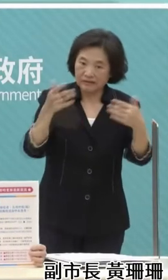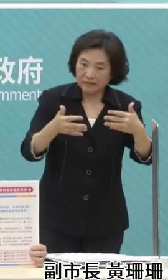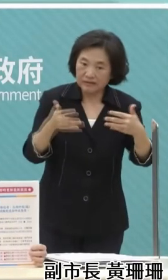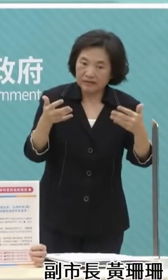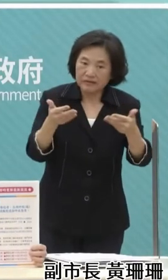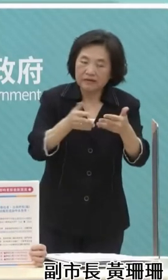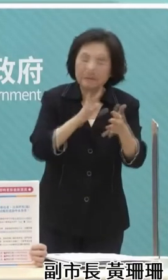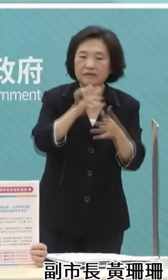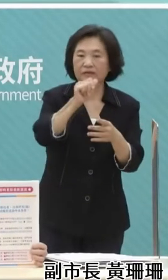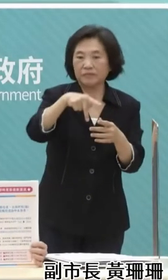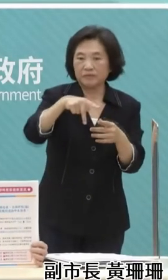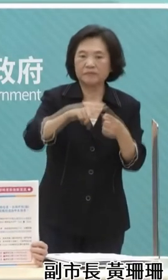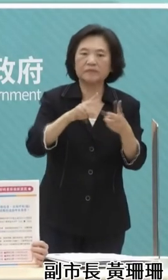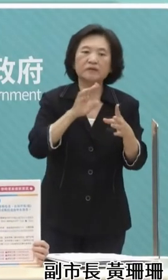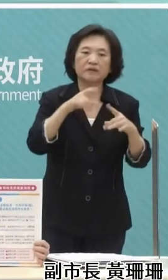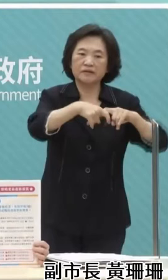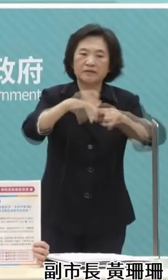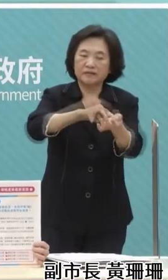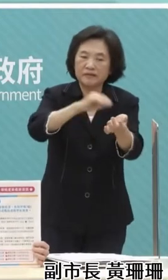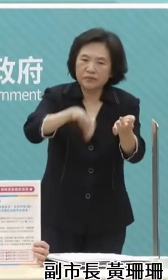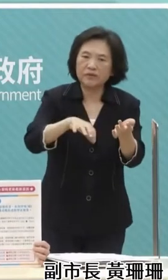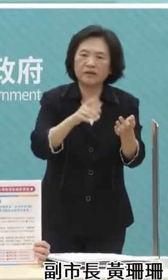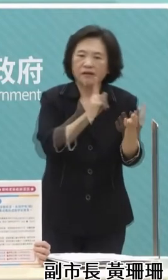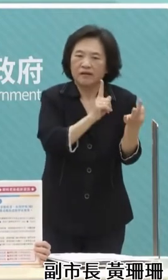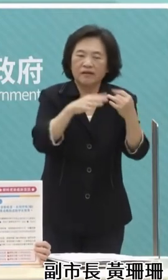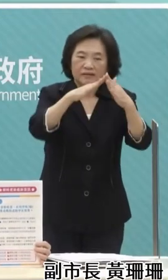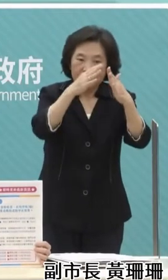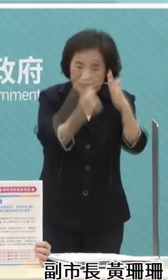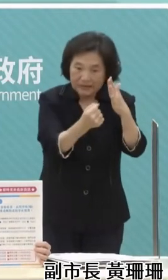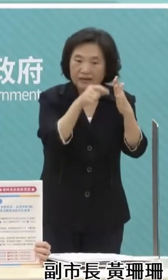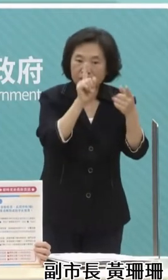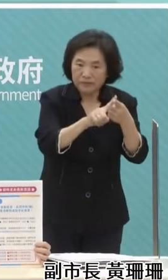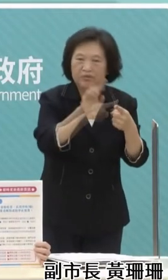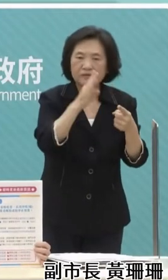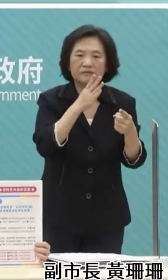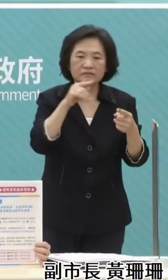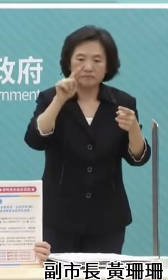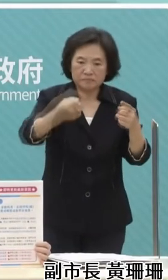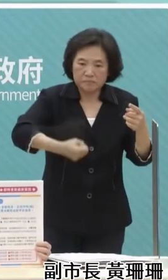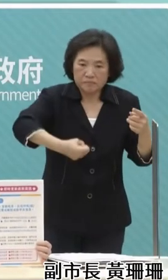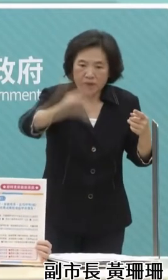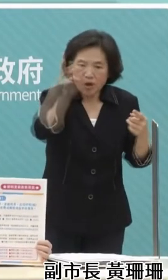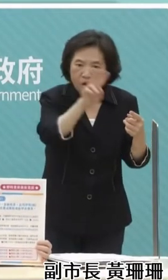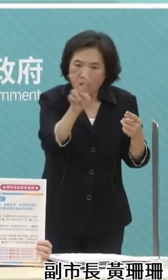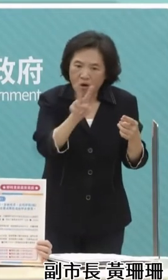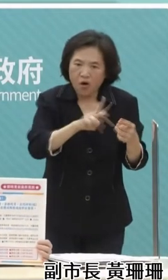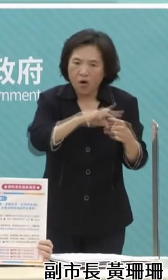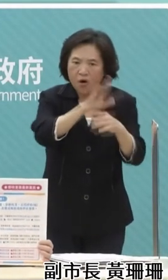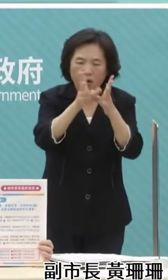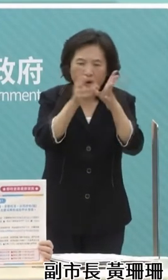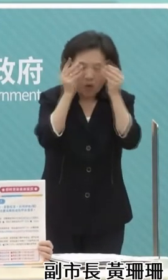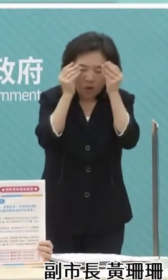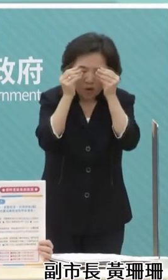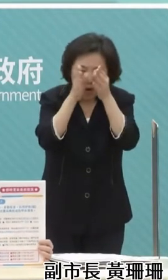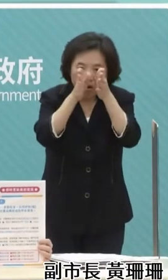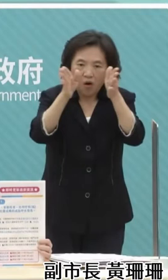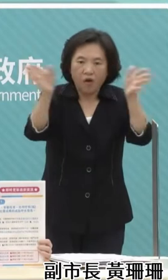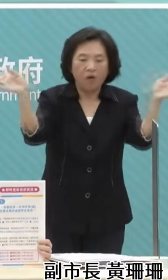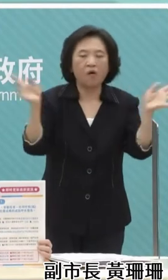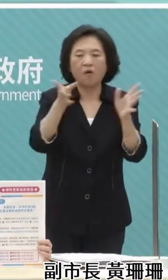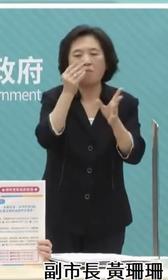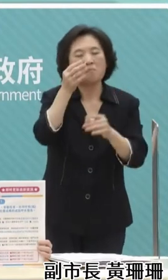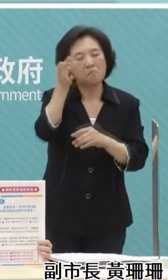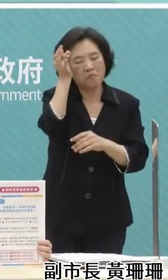们联合医院的视讯诊疗。所以你在家里虽然在居家隔离或居家照护，但是你还是可以透过视讯的方